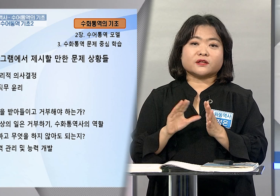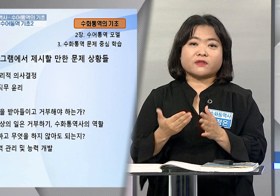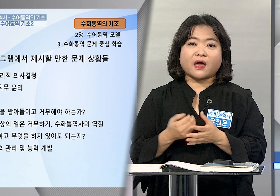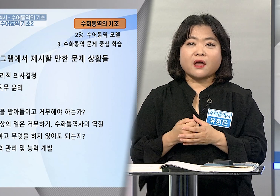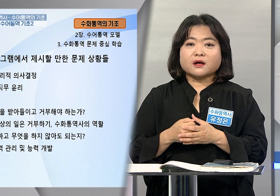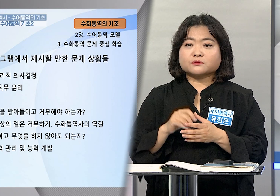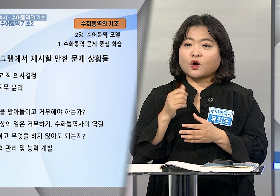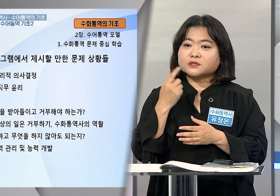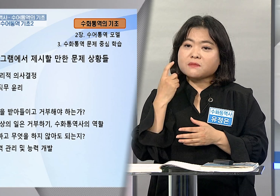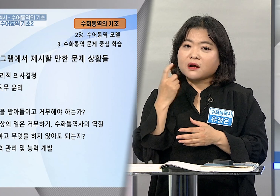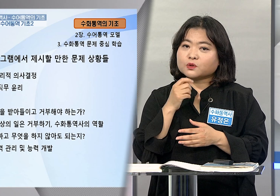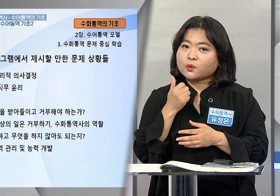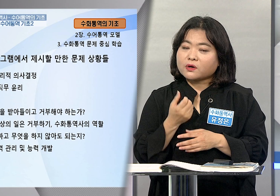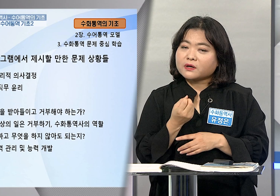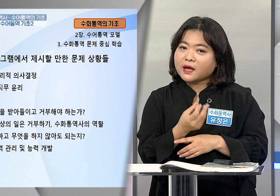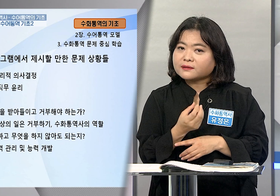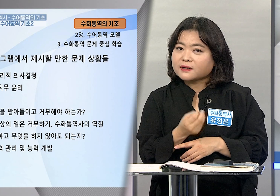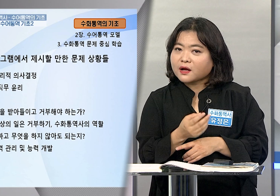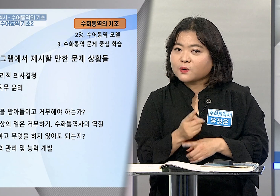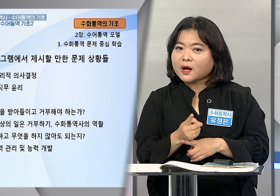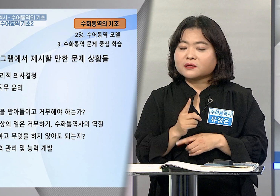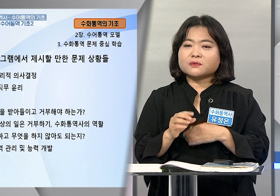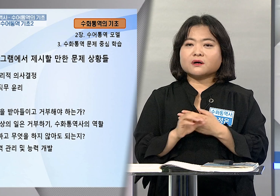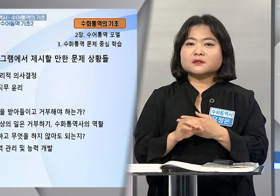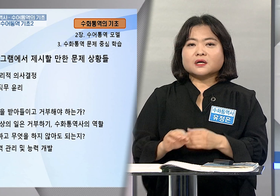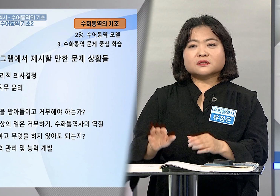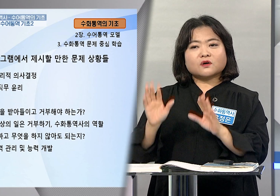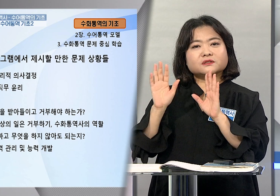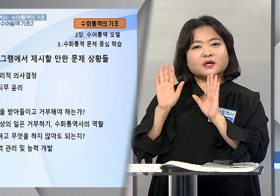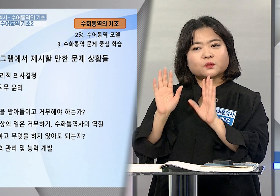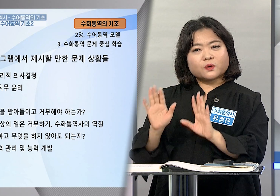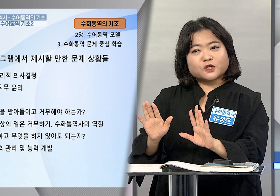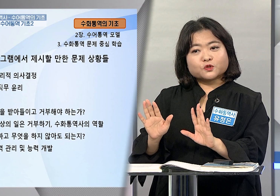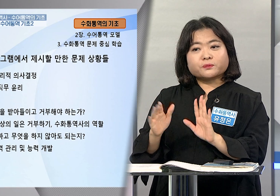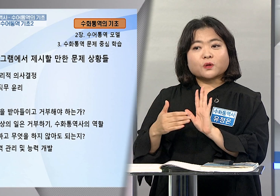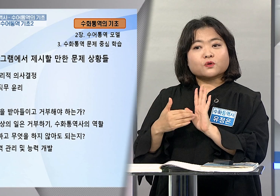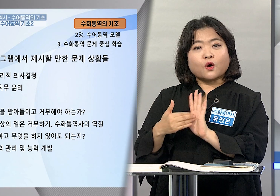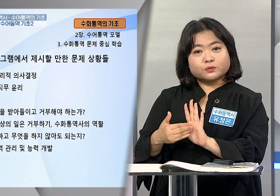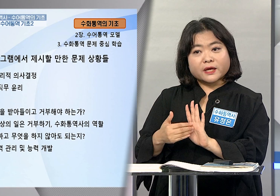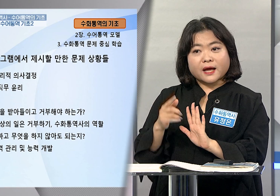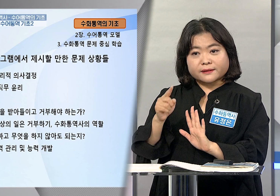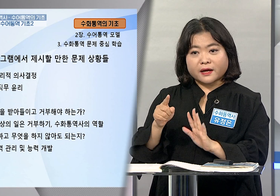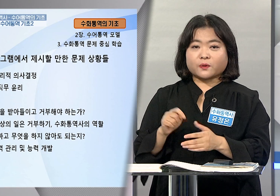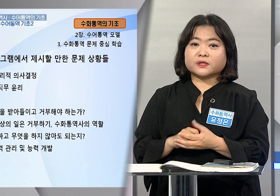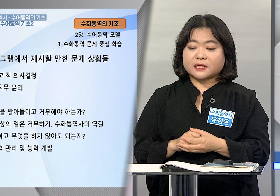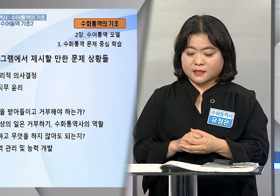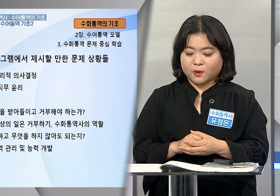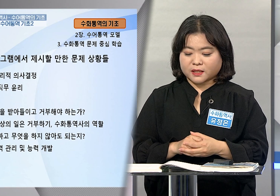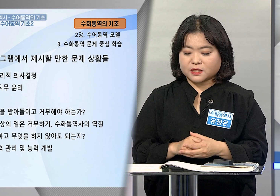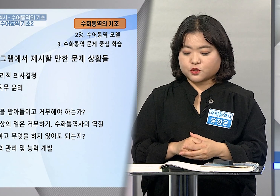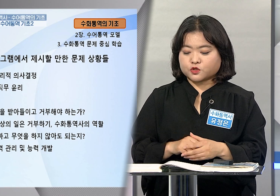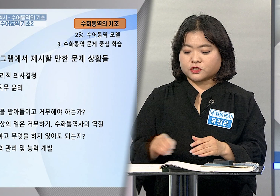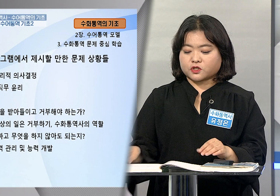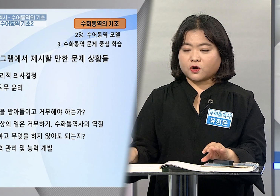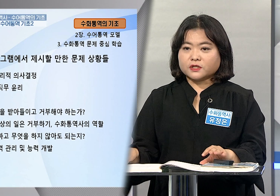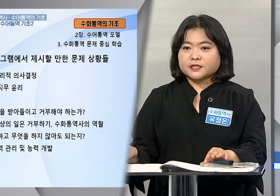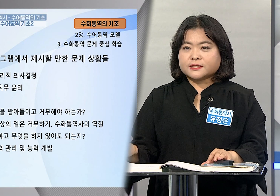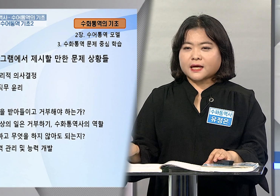되는데, 그럼 거짓말로 통역을 해야 될까요? 아니면 그거는 내가 통역할 수 없다고 거부해야 할까요? 이러한 상황이 있을 수 있죠. 자,